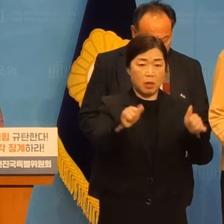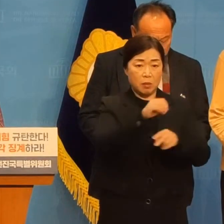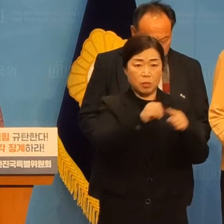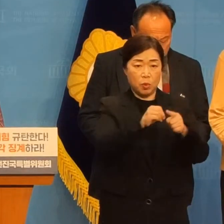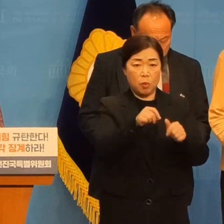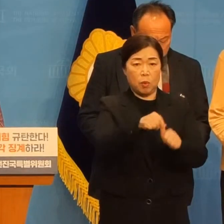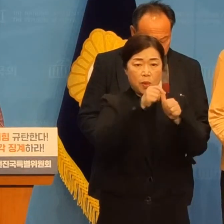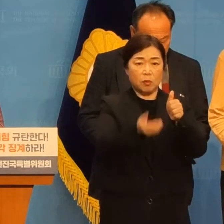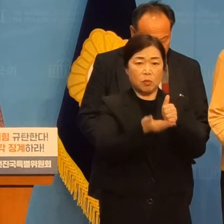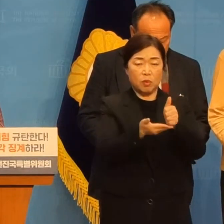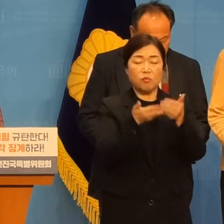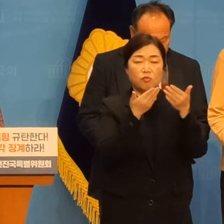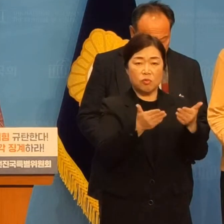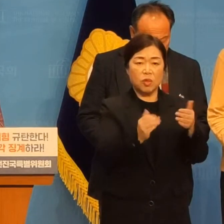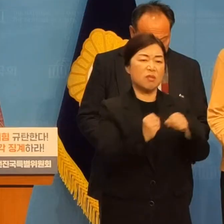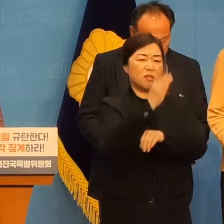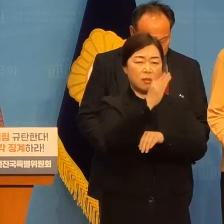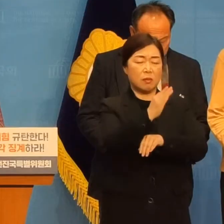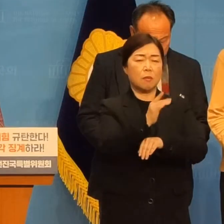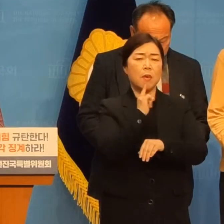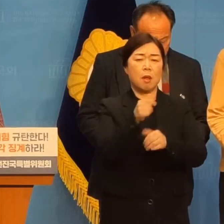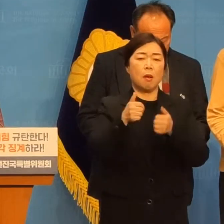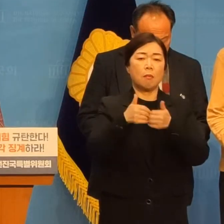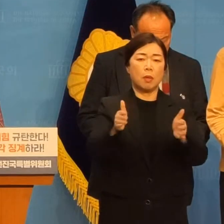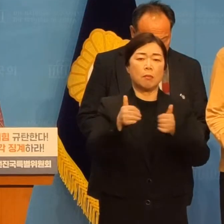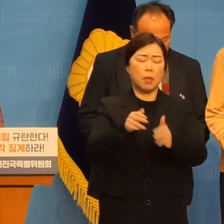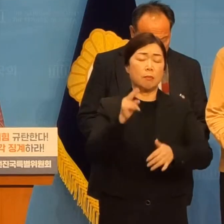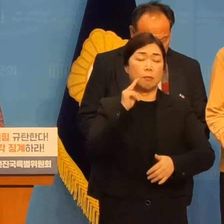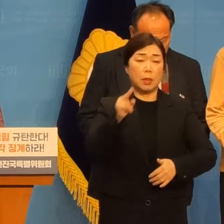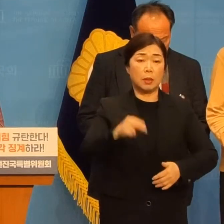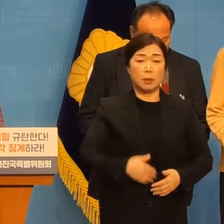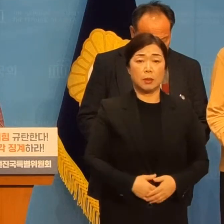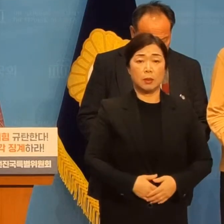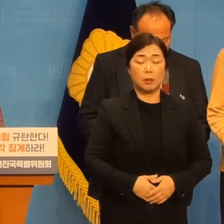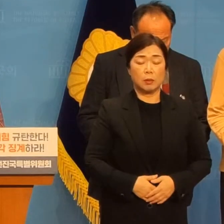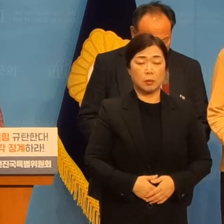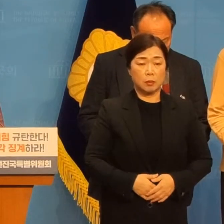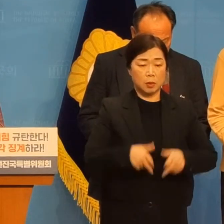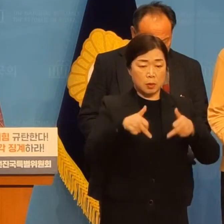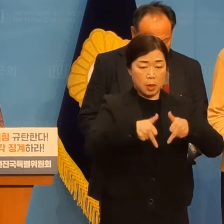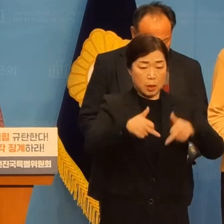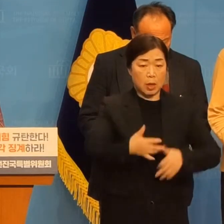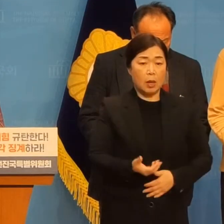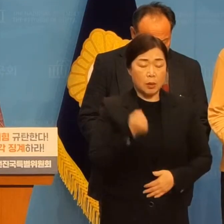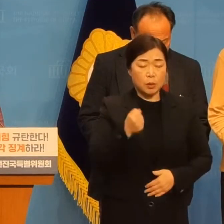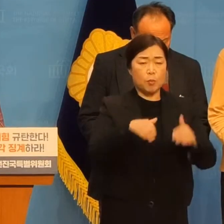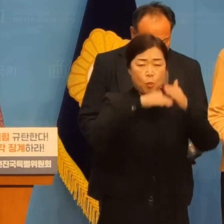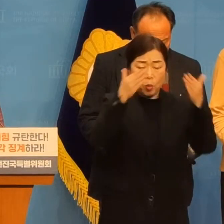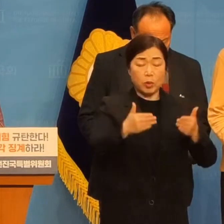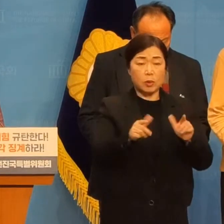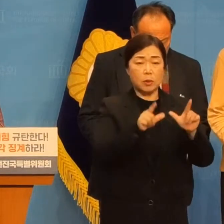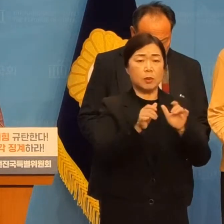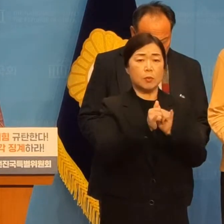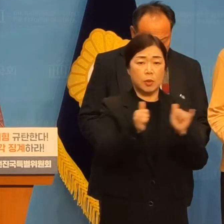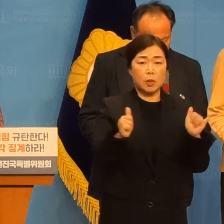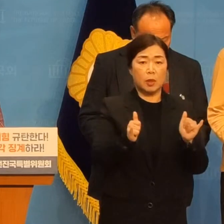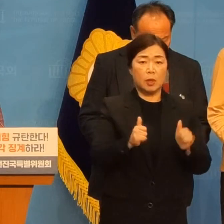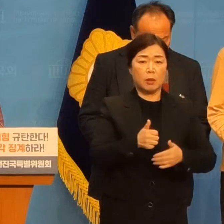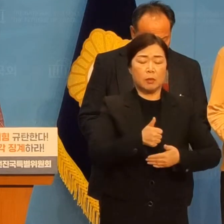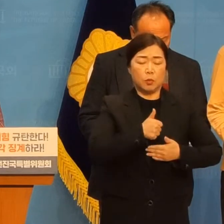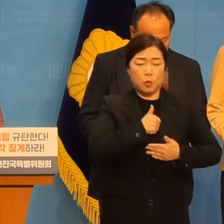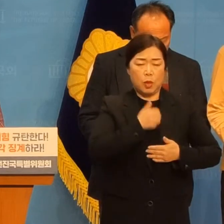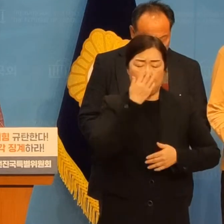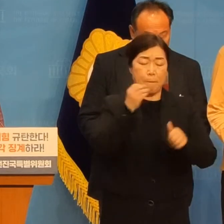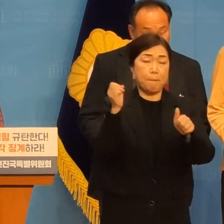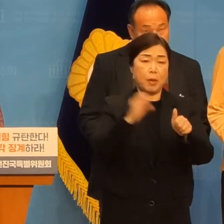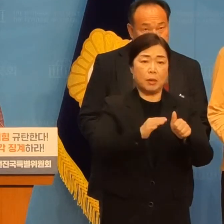이하의 막말을 쏟아냈습니다. 장애를 가진 모든 시민의 존엄을 짓밟는